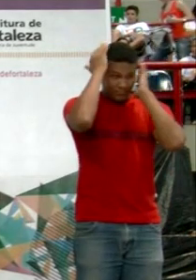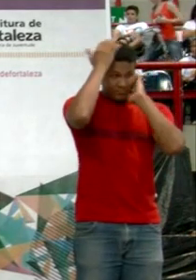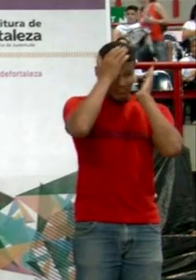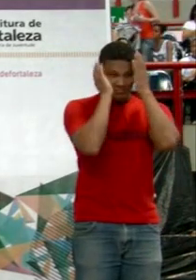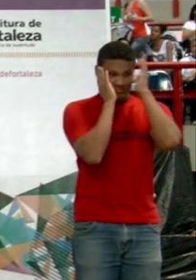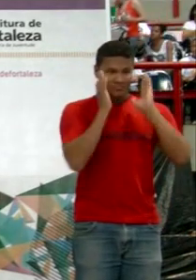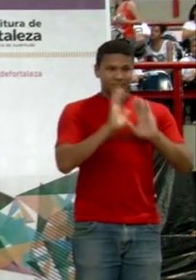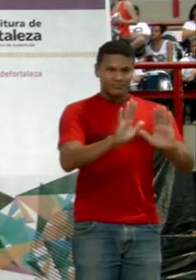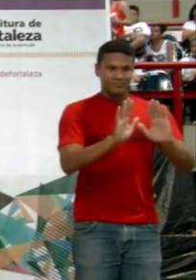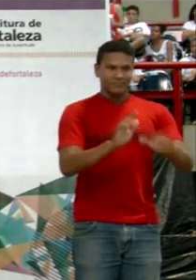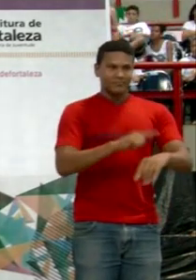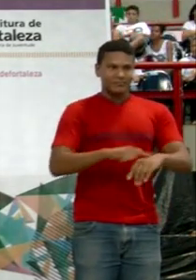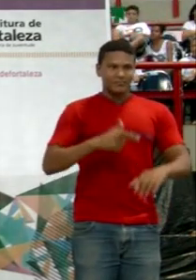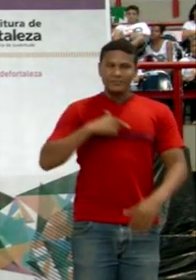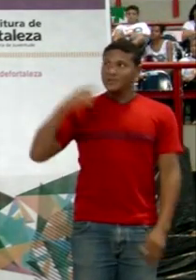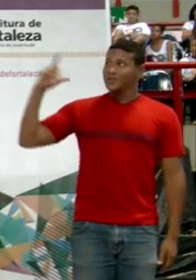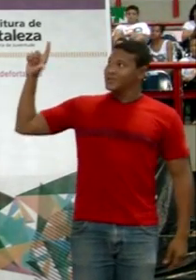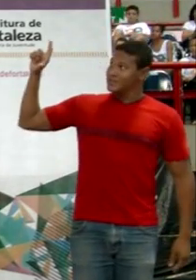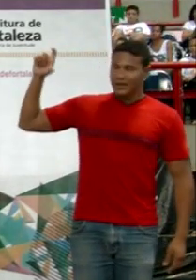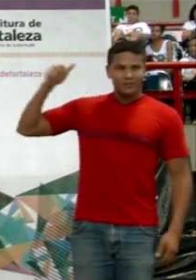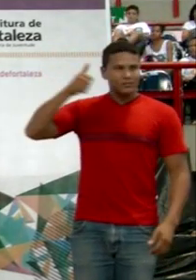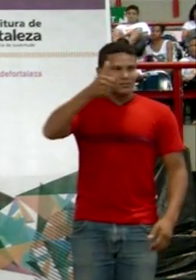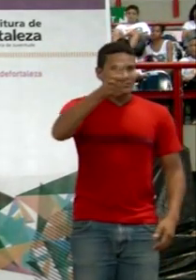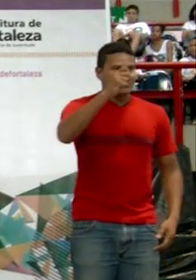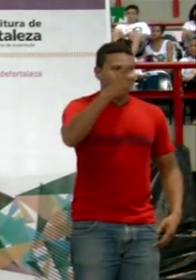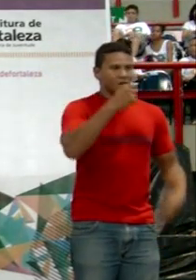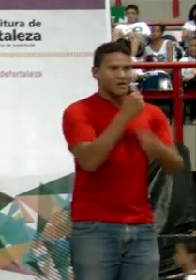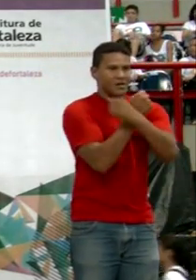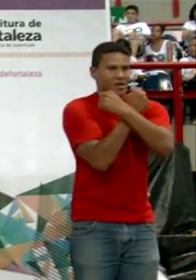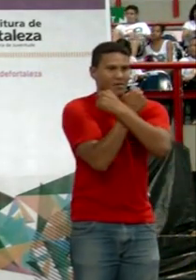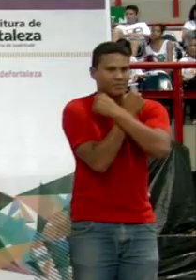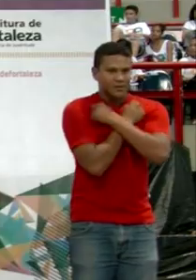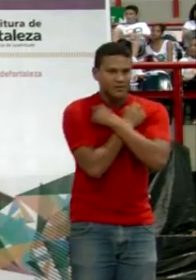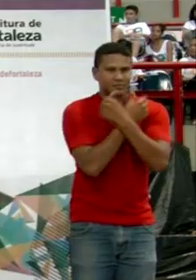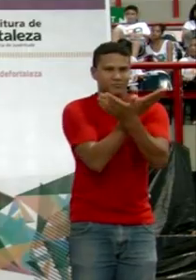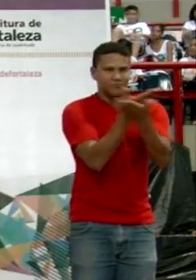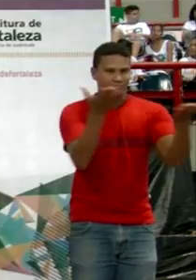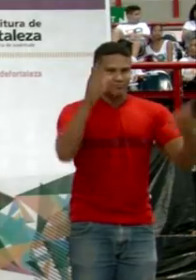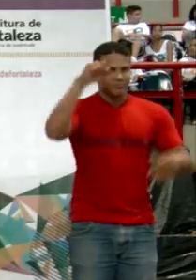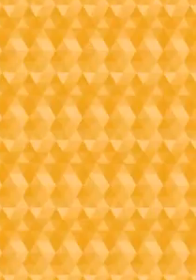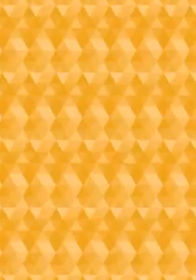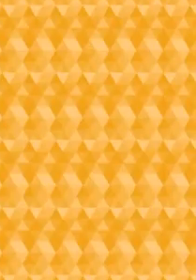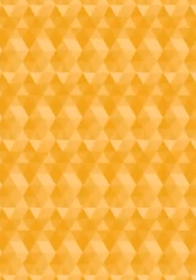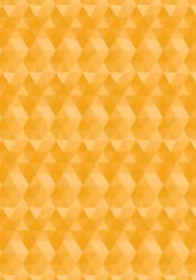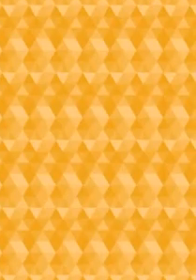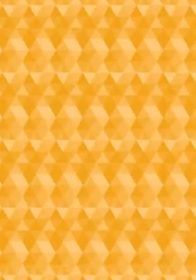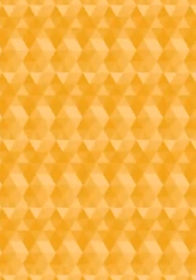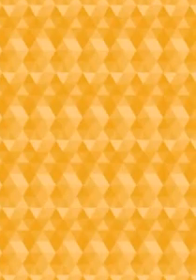selfie para pegar aqui a aula. Grande abraço e numa próxima oportunidade a gente se encontra, certo?